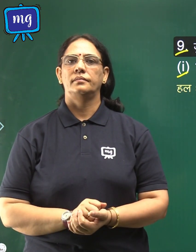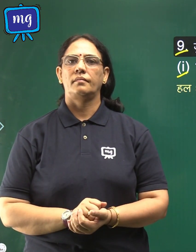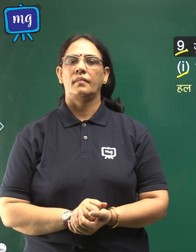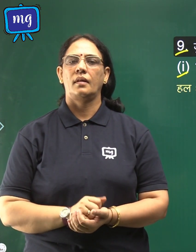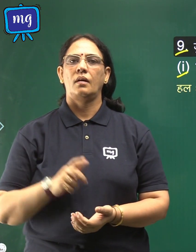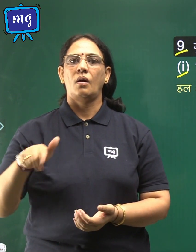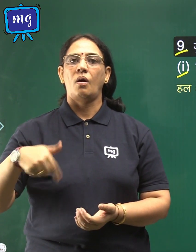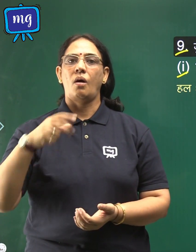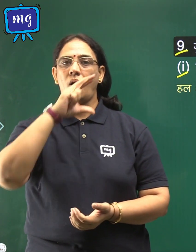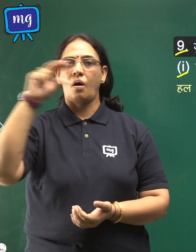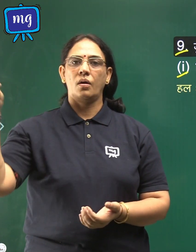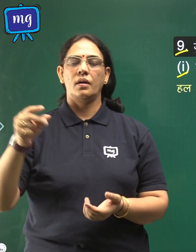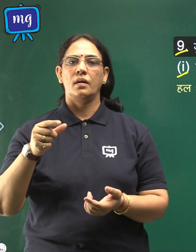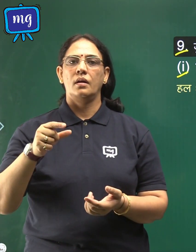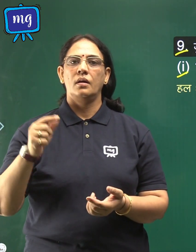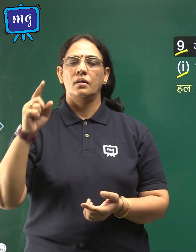और जोड़ने घटाने पर